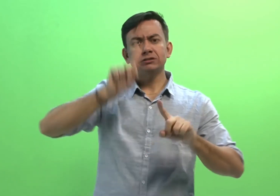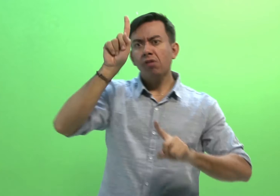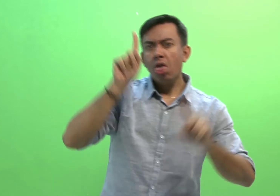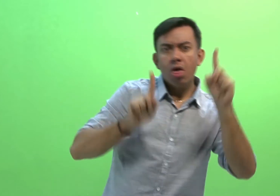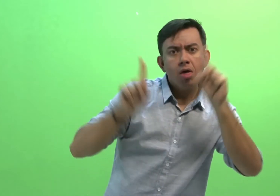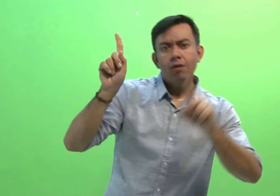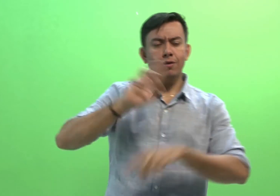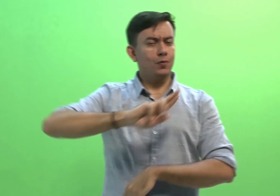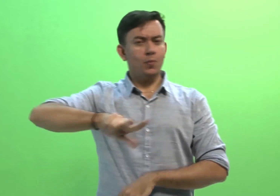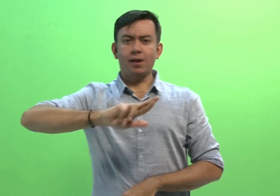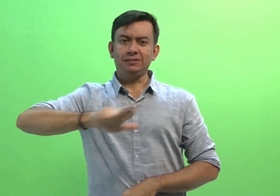a mímica.